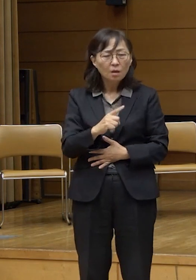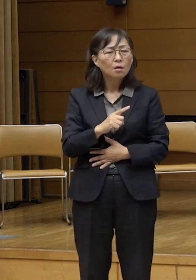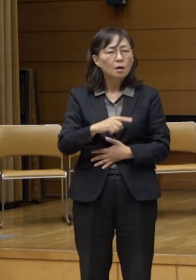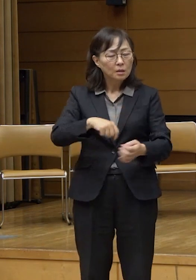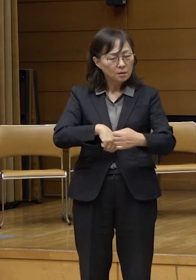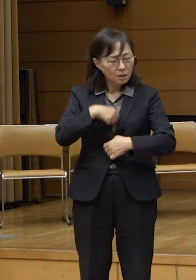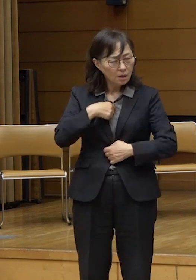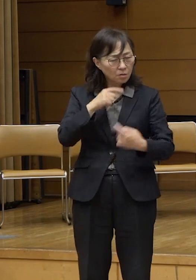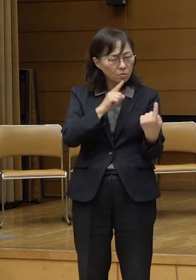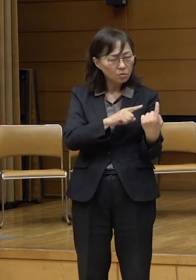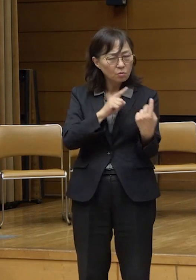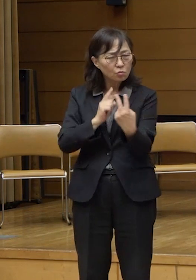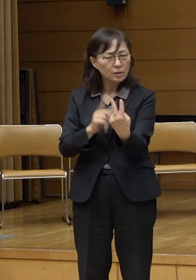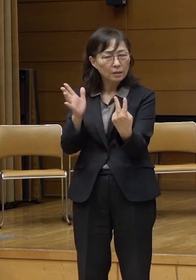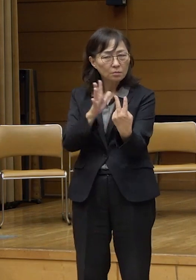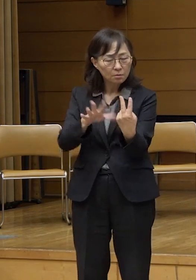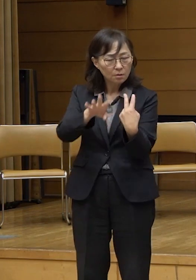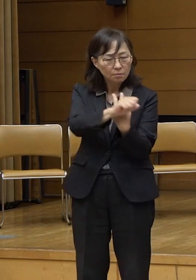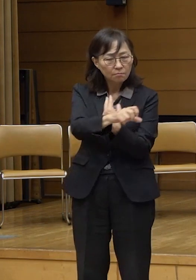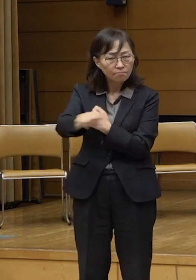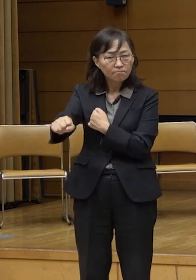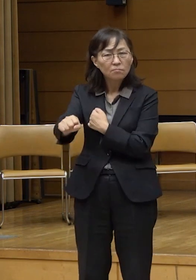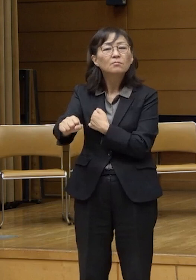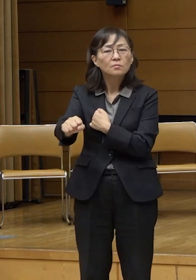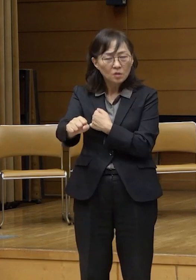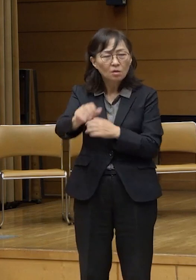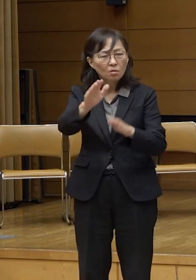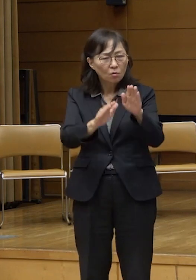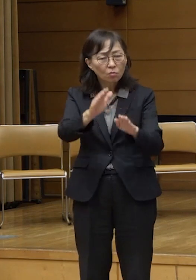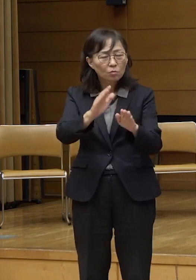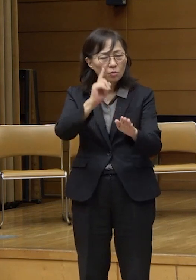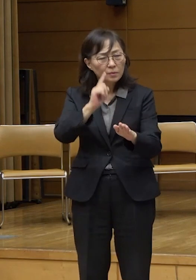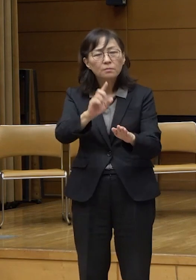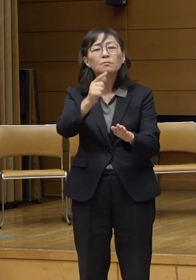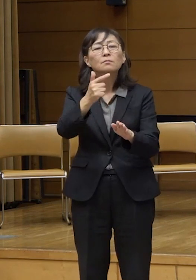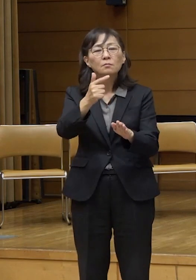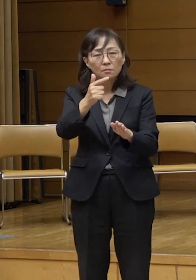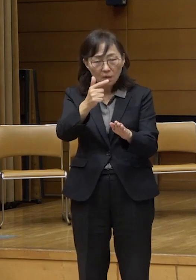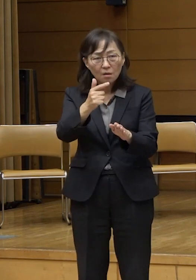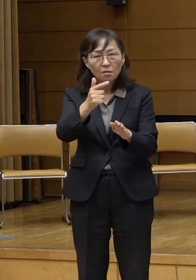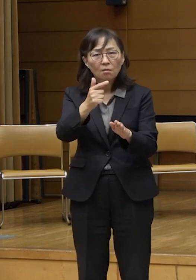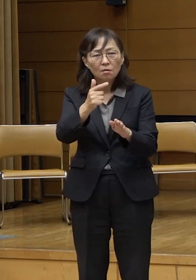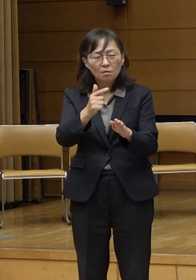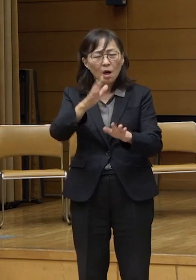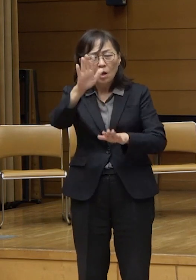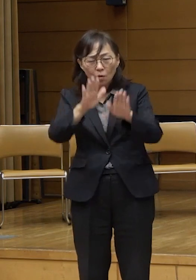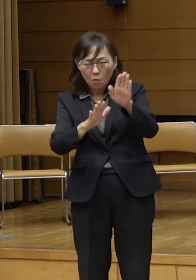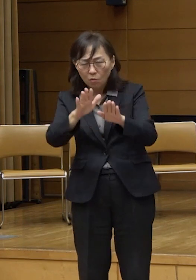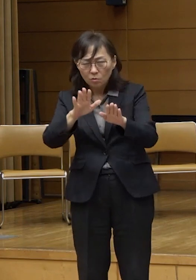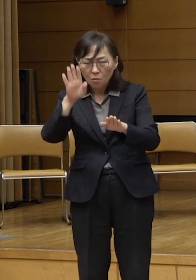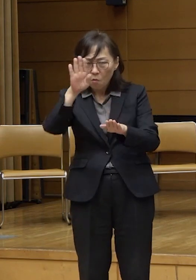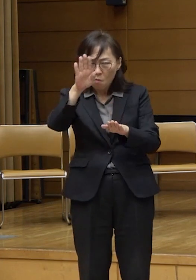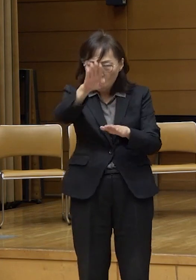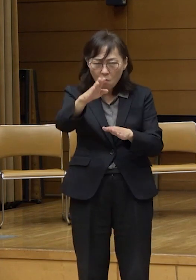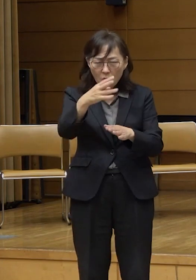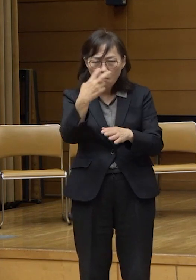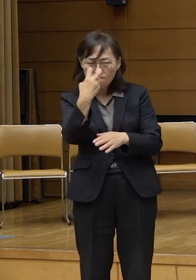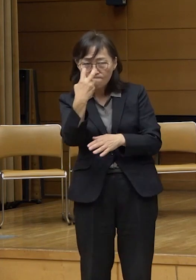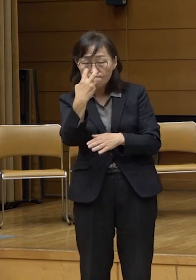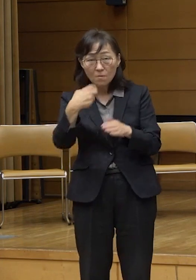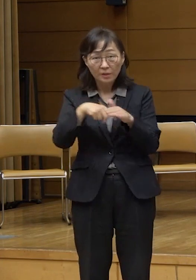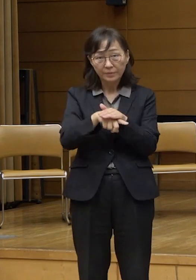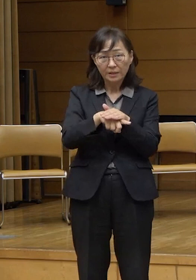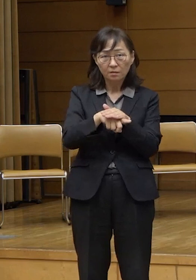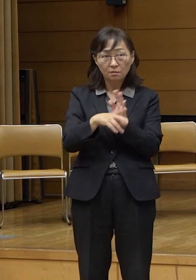つ、あるいは10、20といったような上がりを見るのではなくて、傾向を見る、トレンドを見るということをやってますけれども、それ